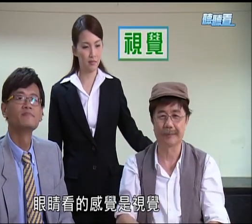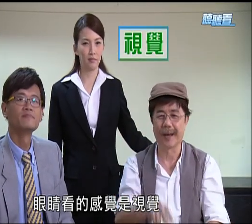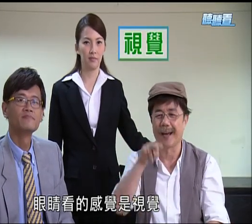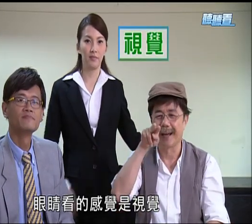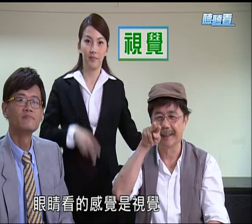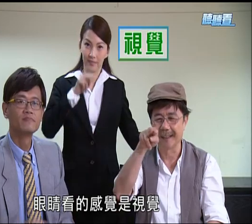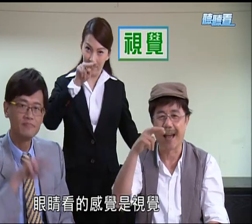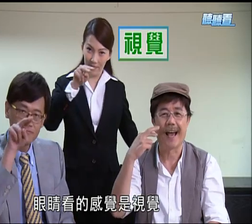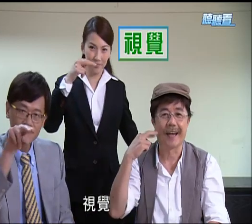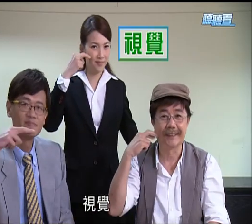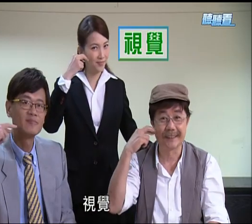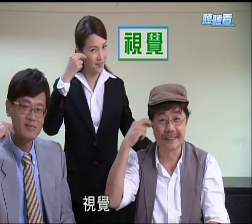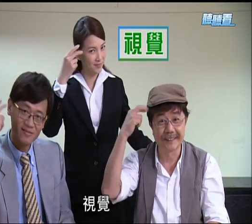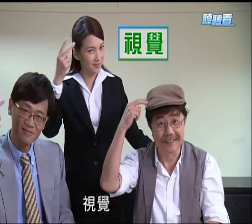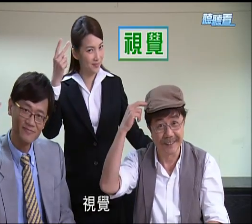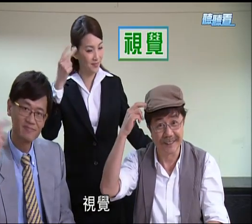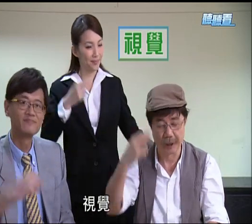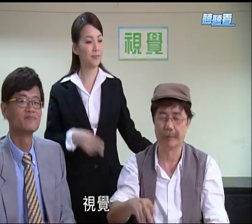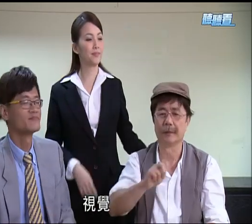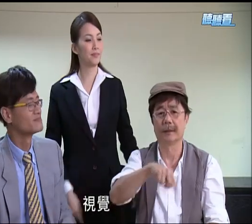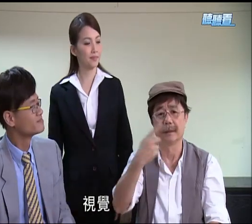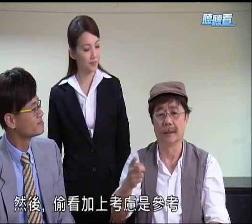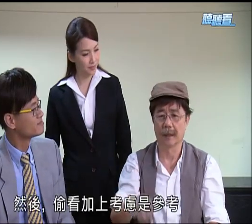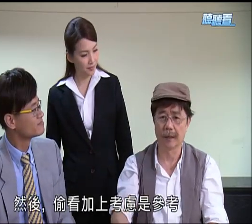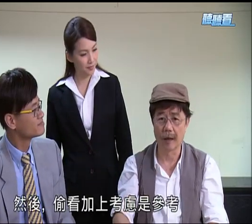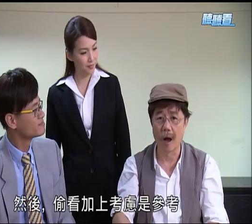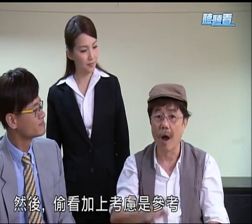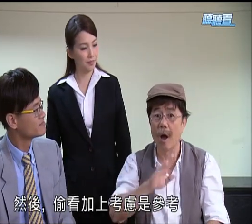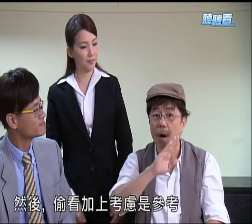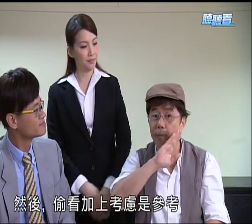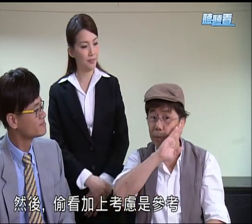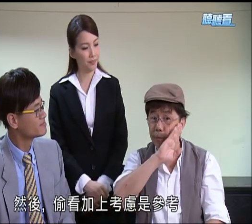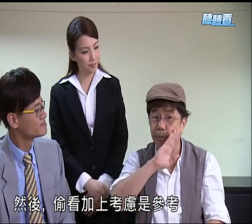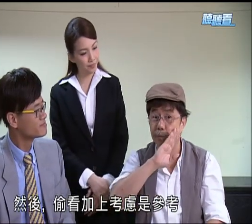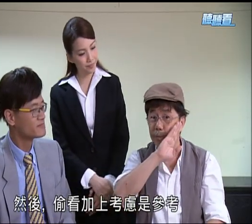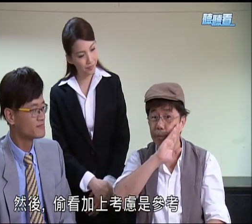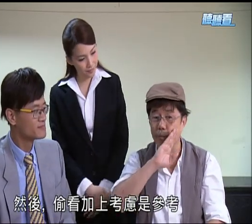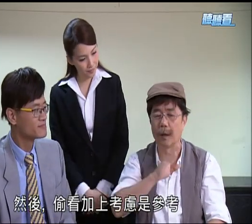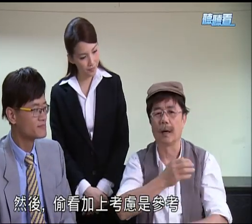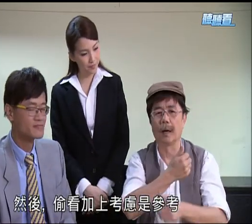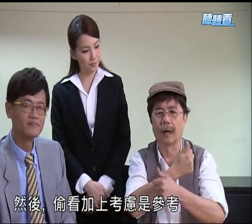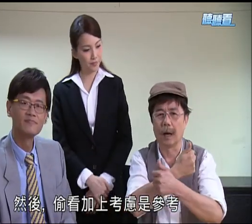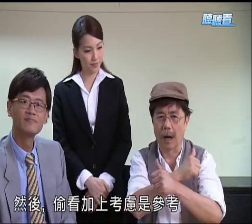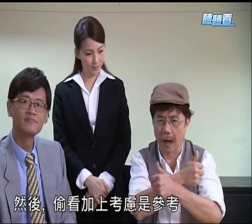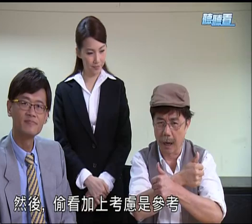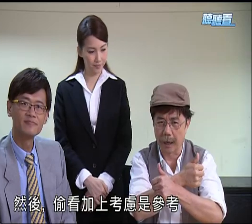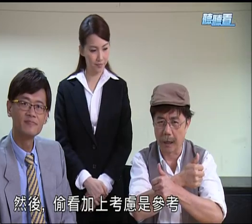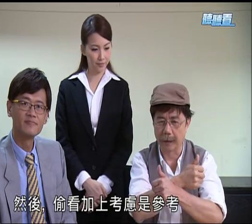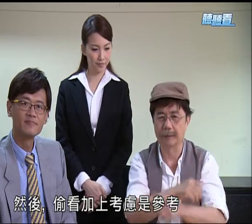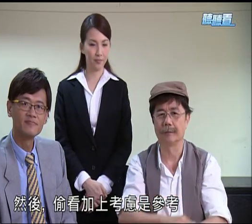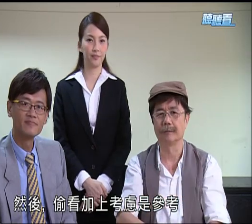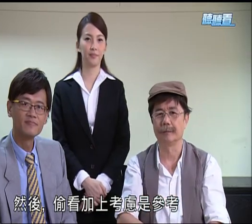觉。 视觉。 然后啊，偷看加上考虑。